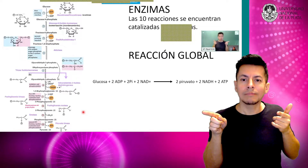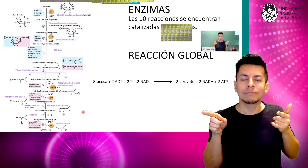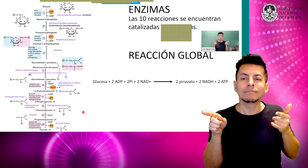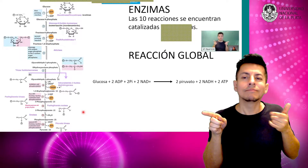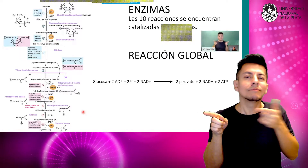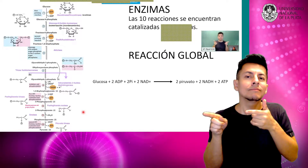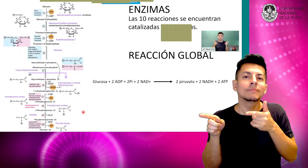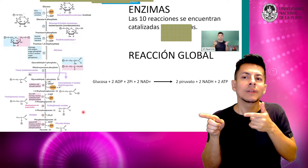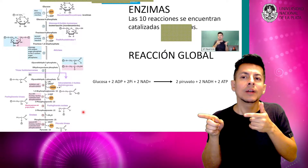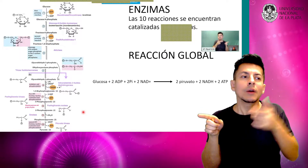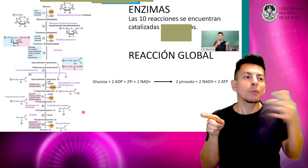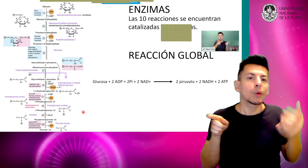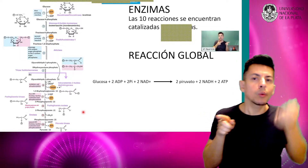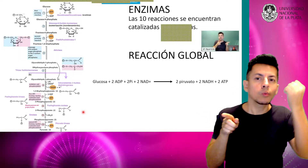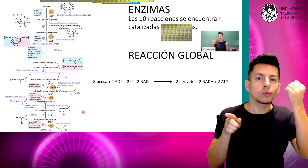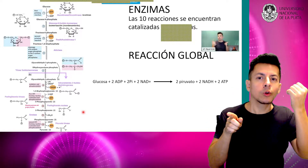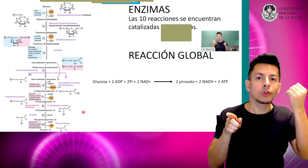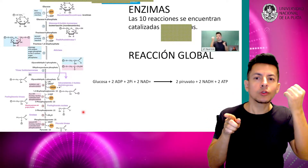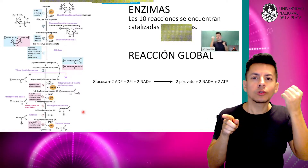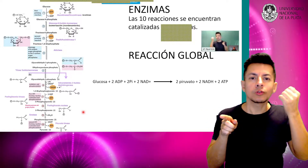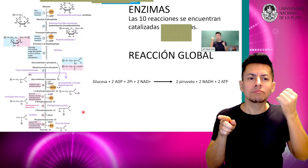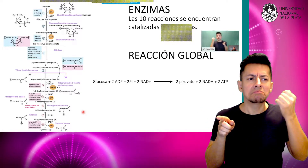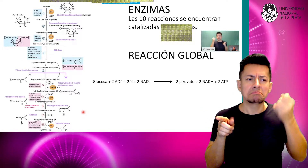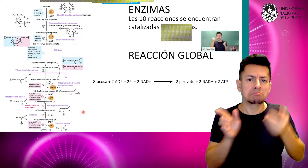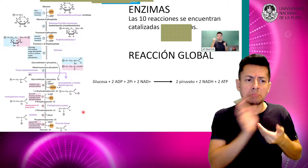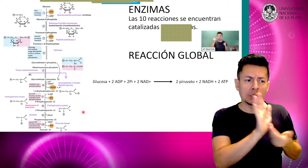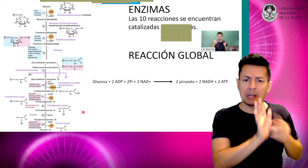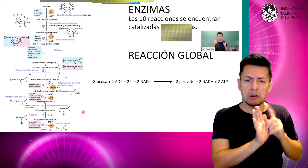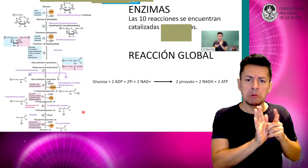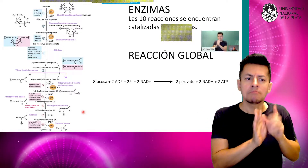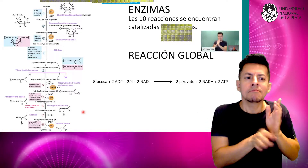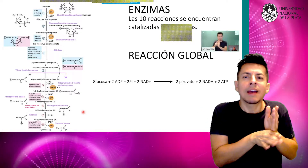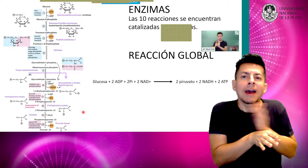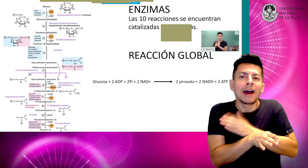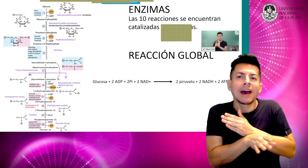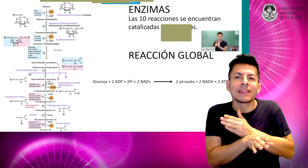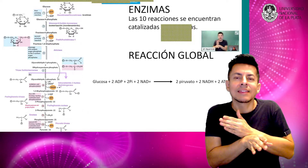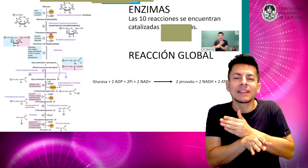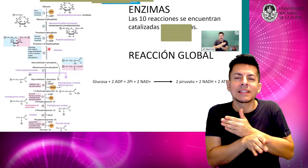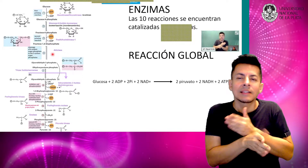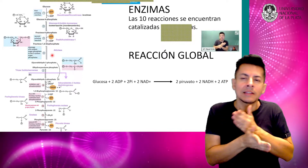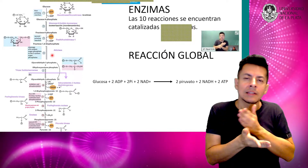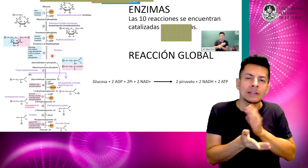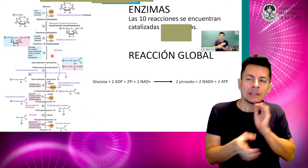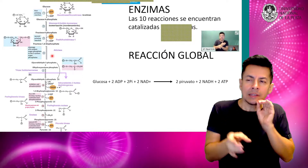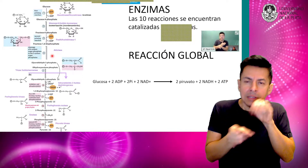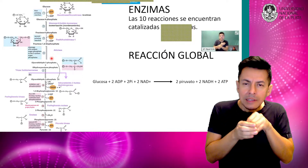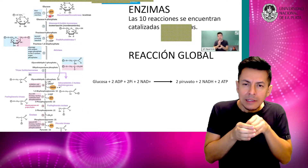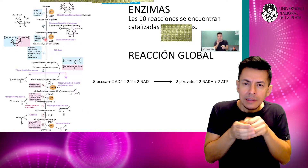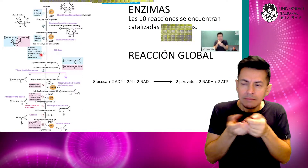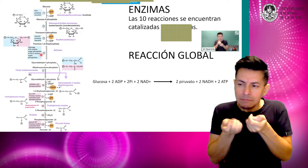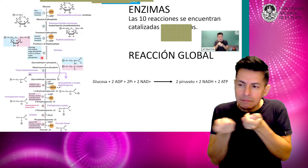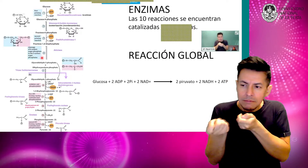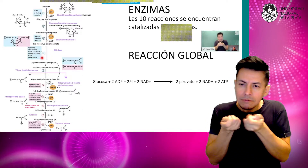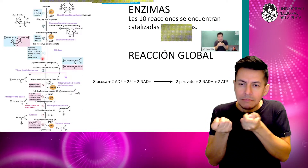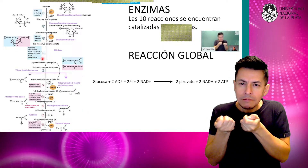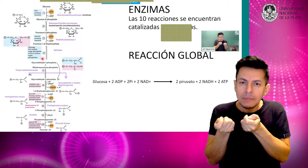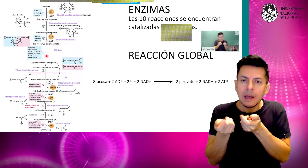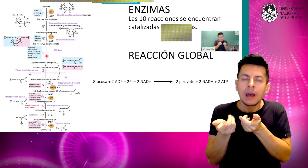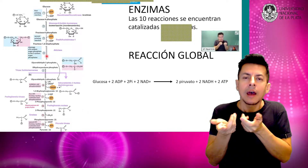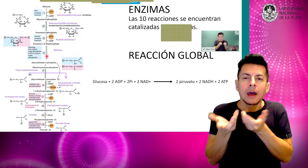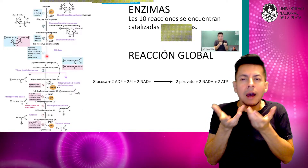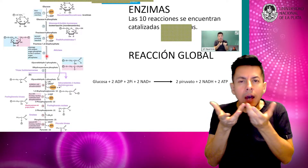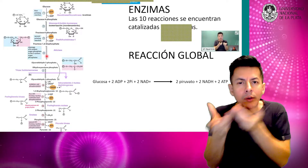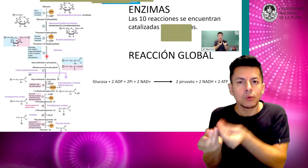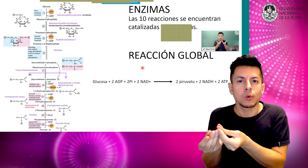los productos de la reacción. Son intermediarios, y son moléculas que median las reacciones químicas, que intervienen en las